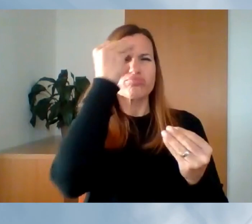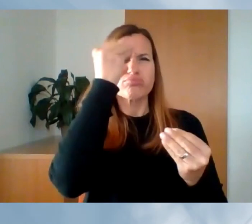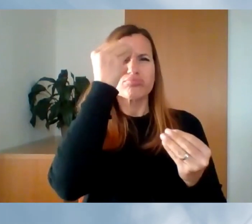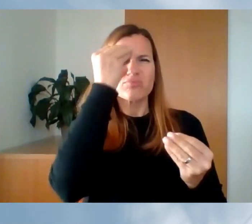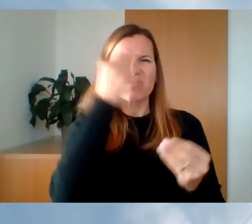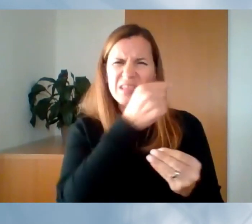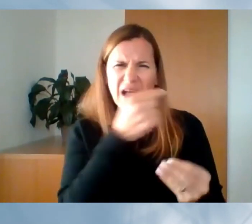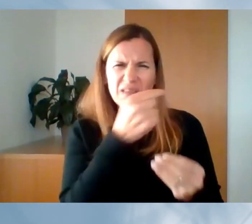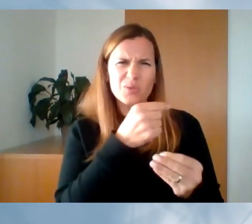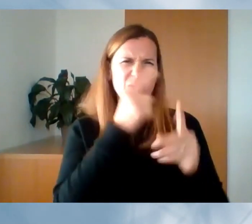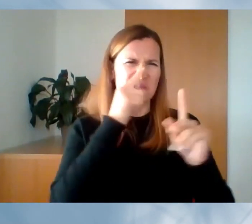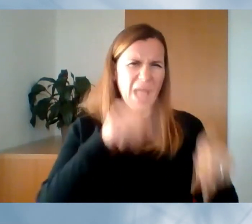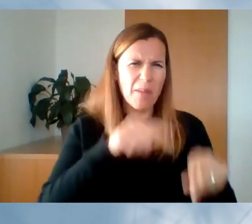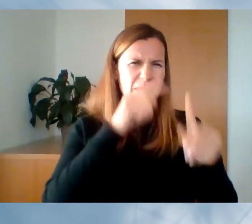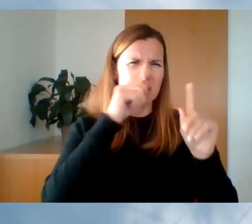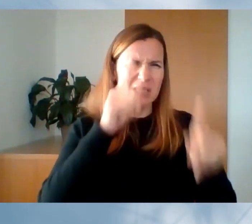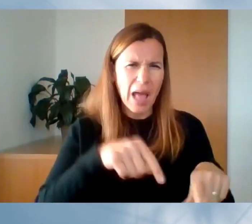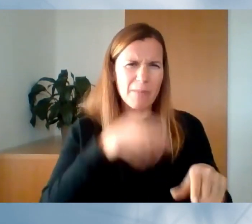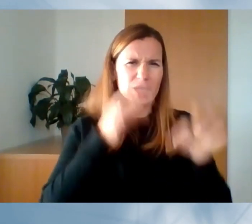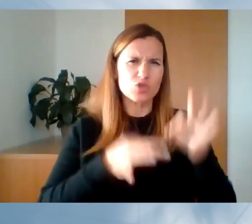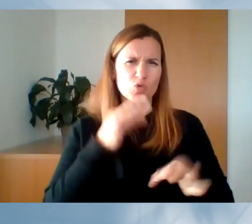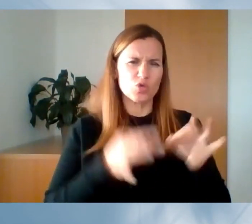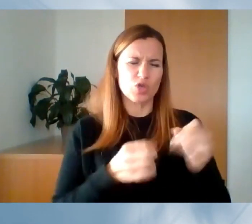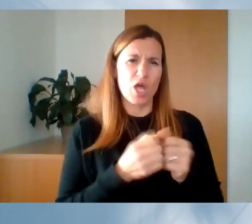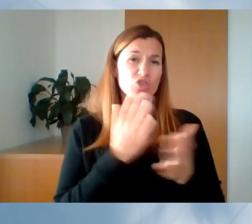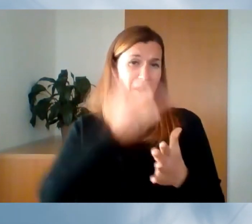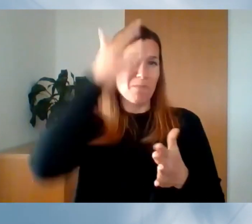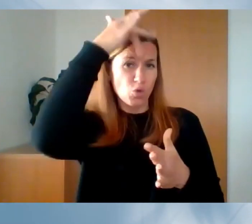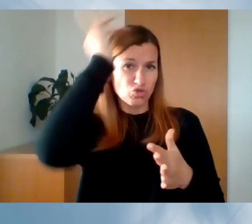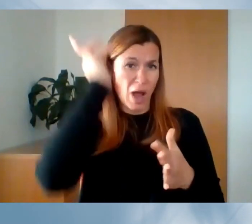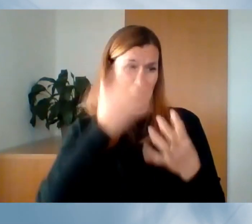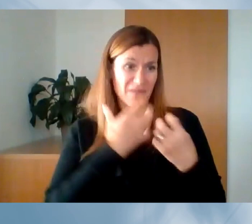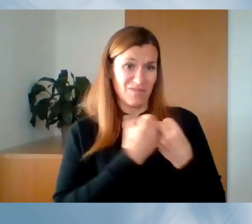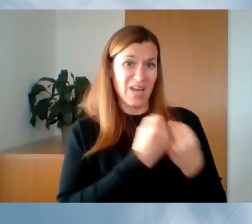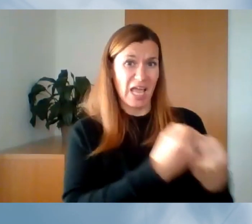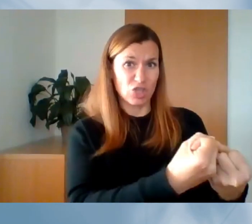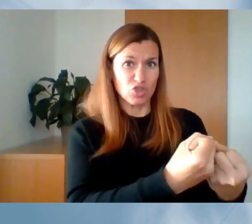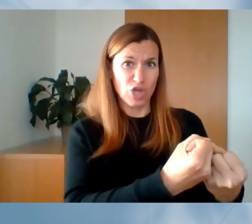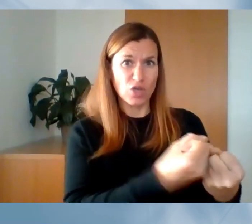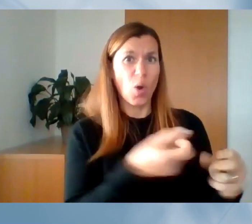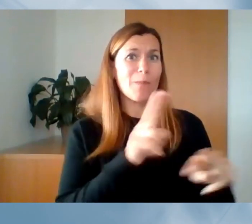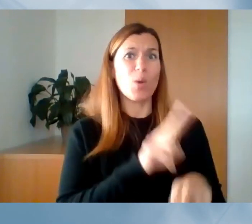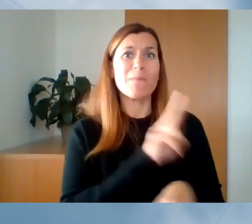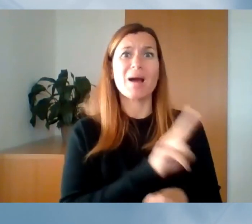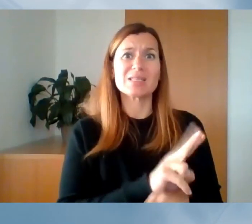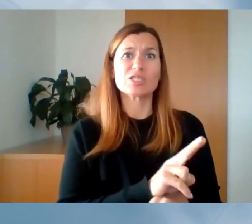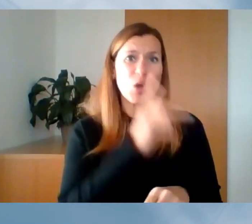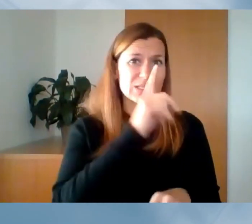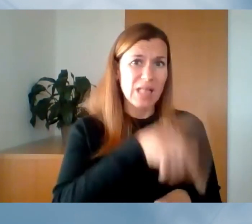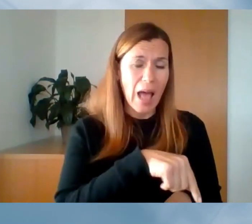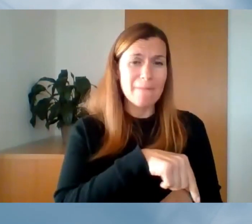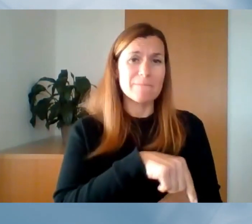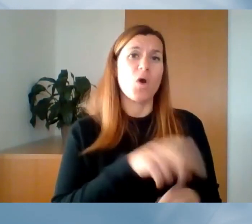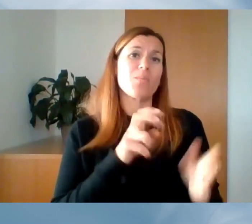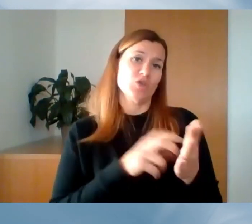negativno, slabe izkušnje, poleg tega, da nas že možgani vlečijo v to, da so pozorni na